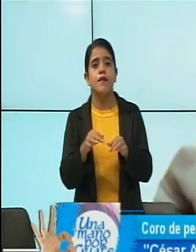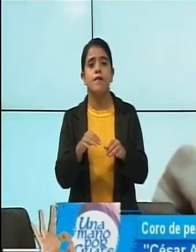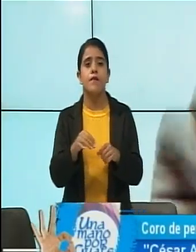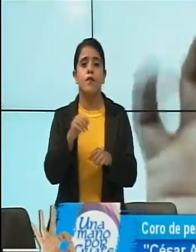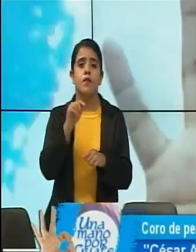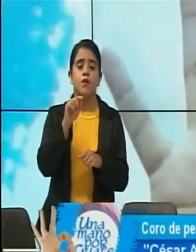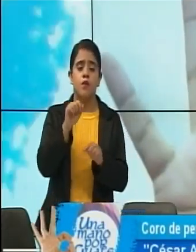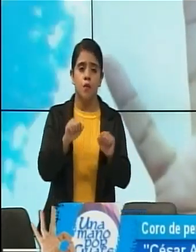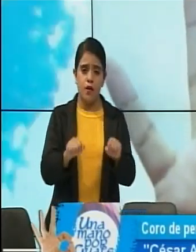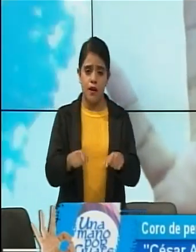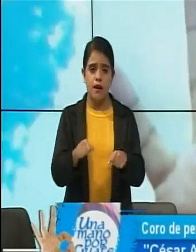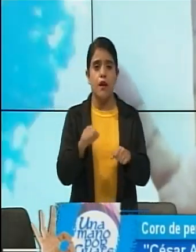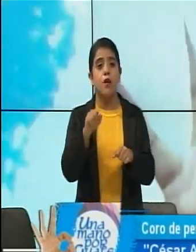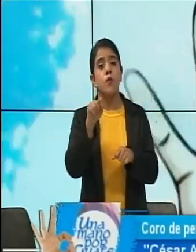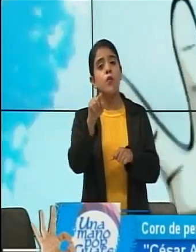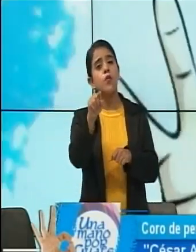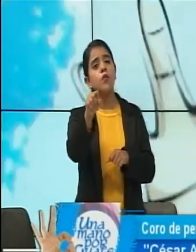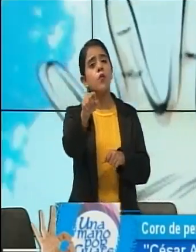es muy